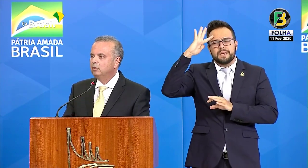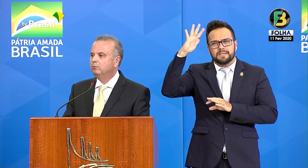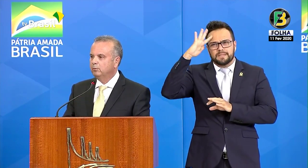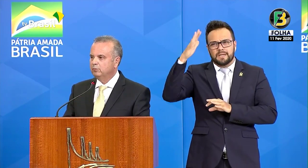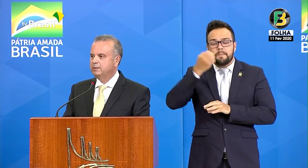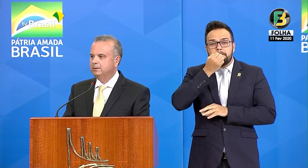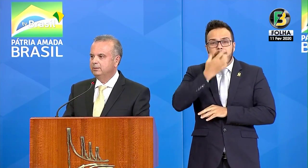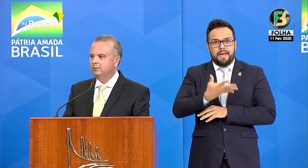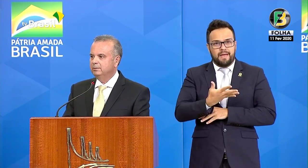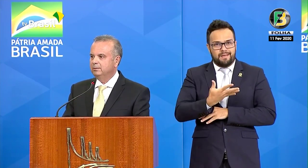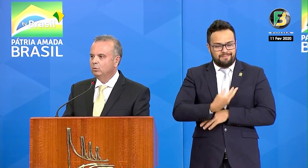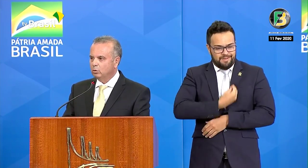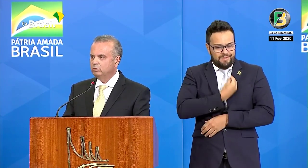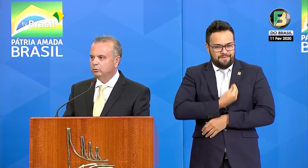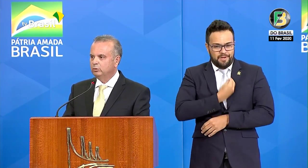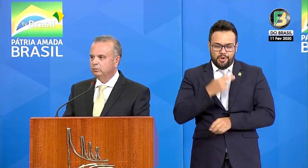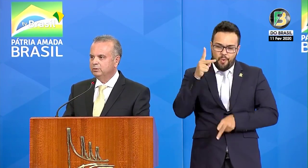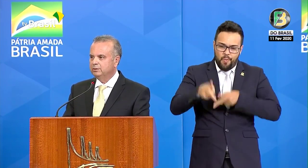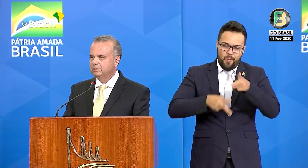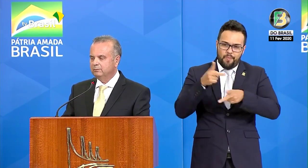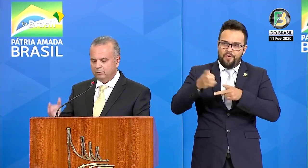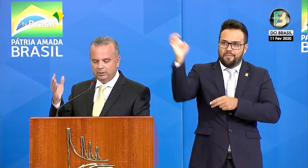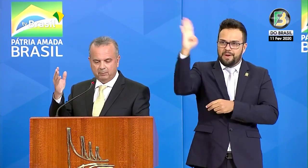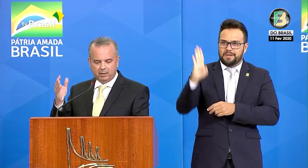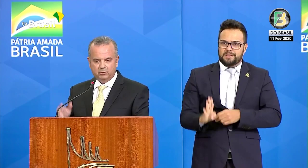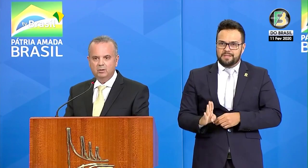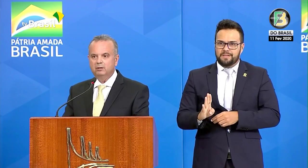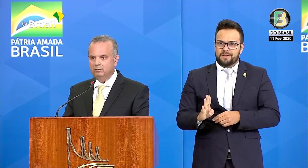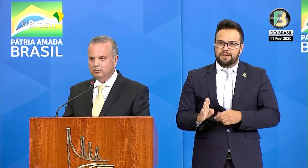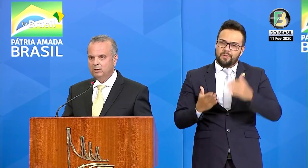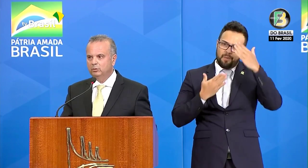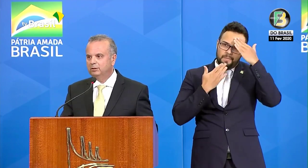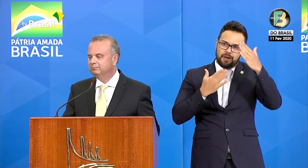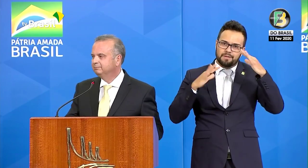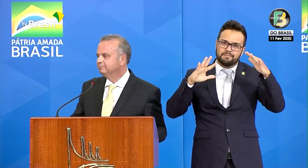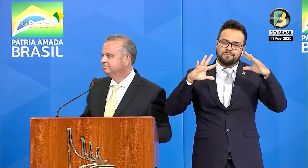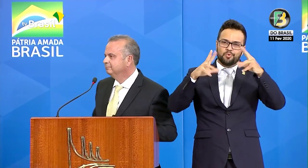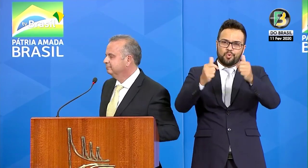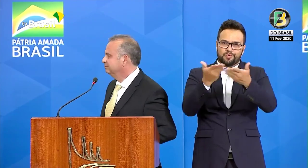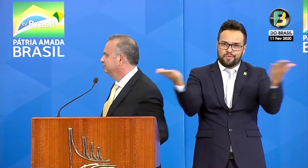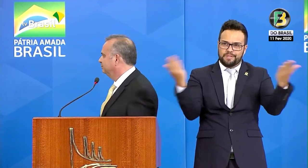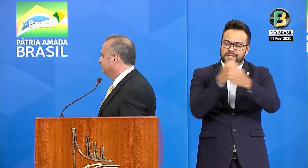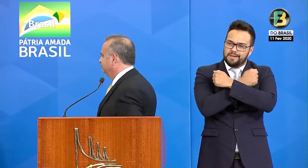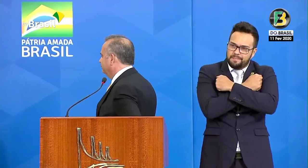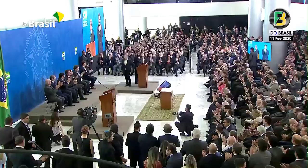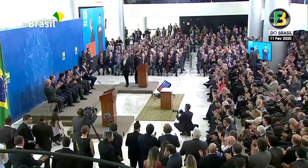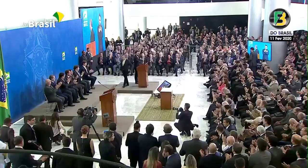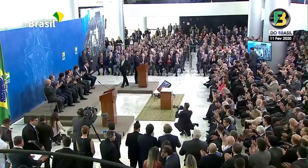nosso cliente é o povo brasileiro. Eu conto com todos vocês. Um forte abraço e vamos à luta.